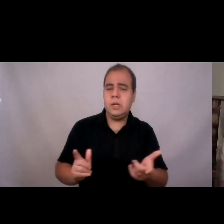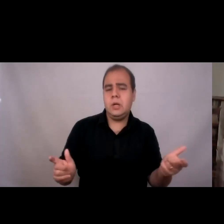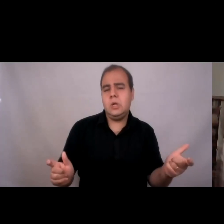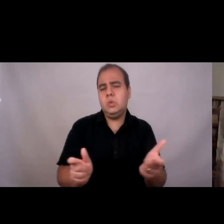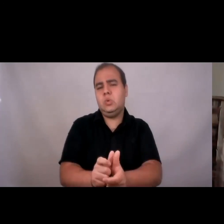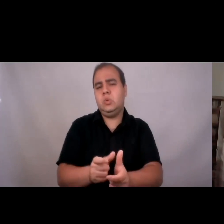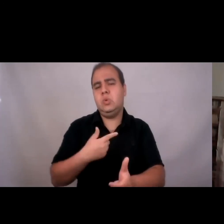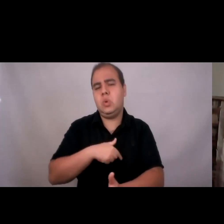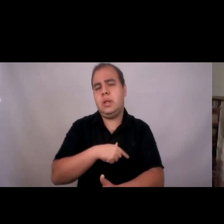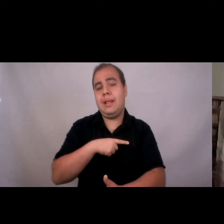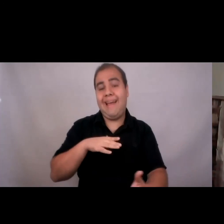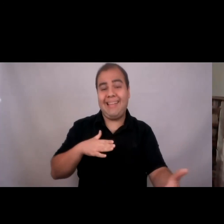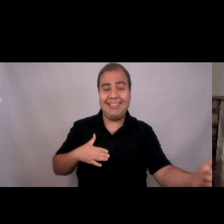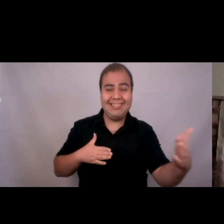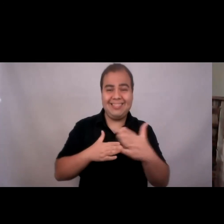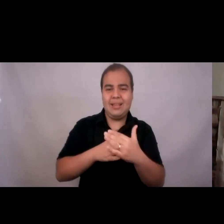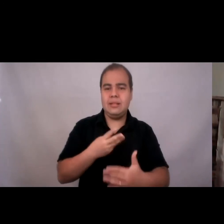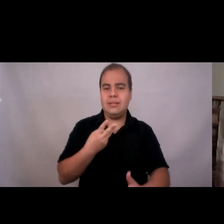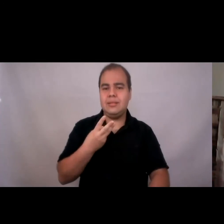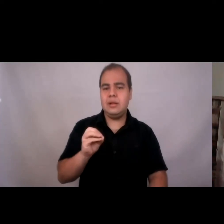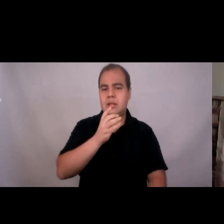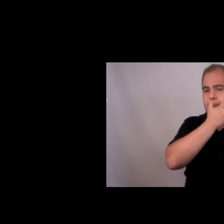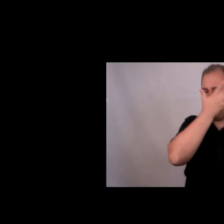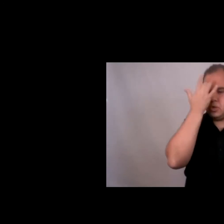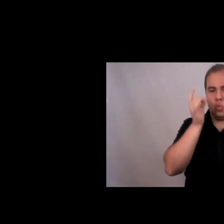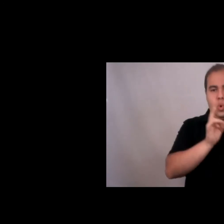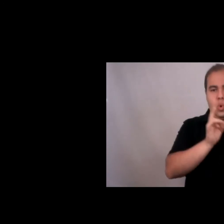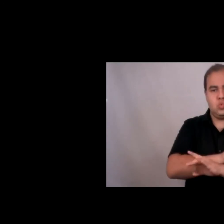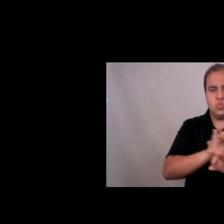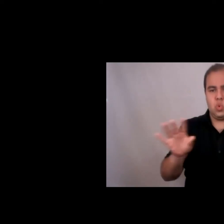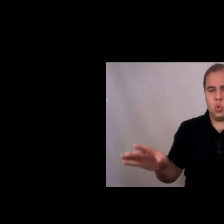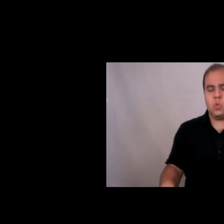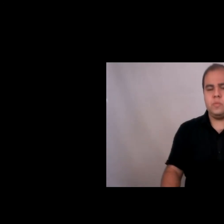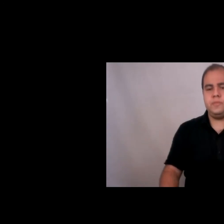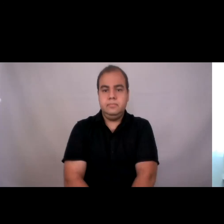no máximo 30 pessoas lá em torno da ação.